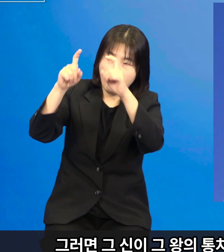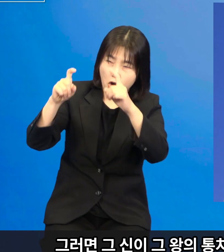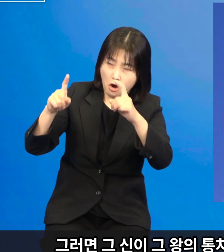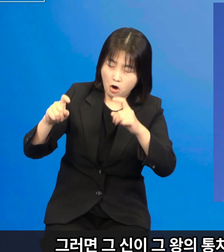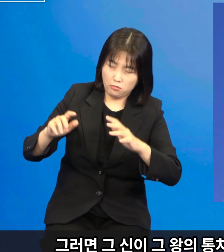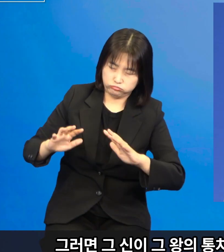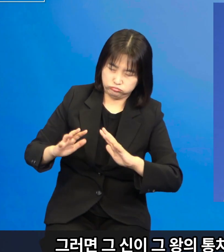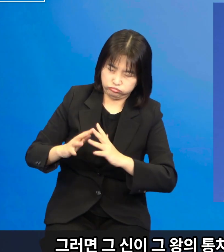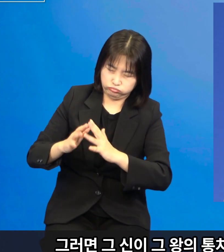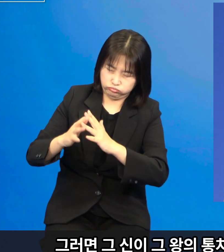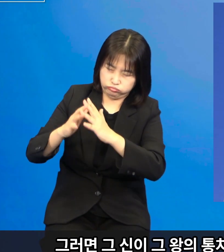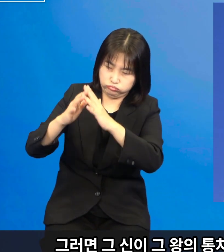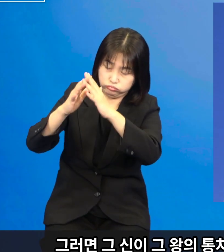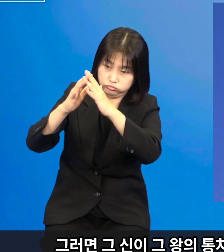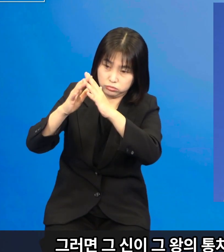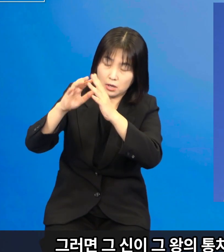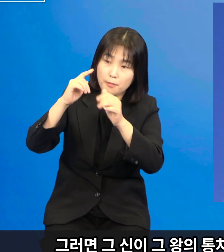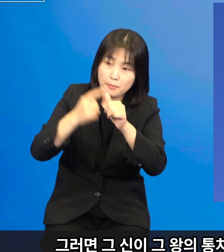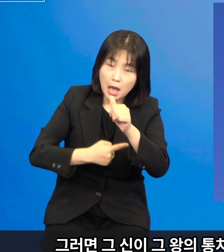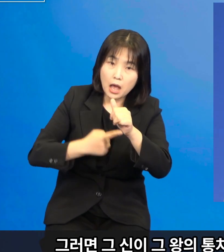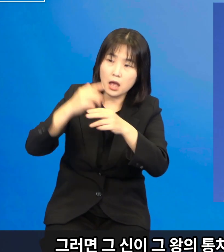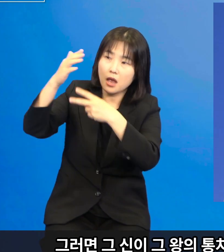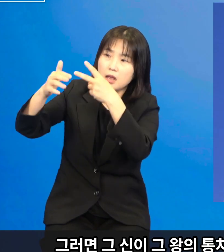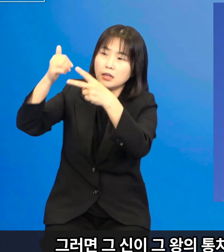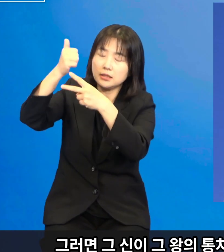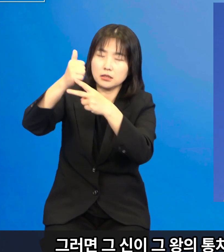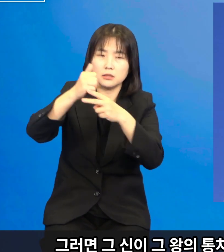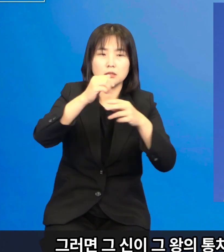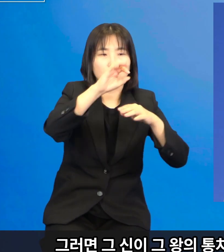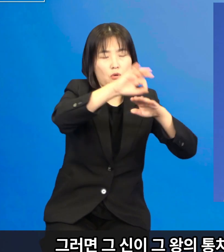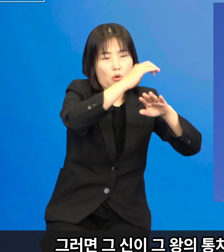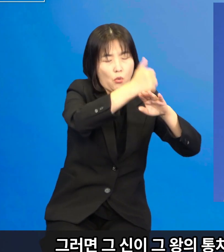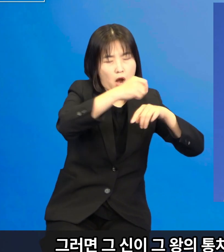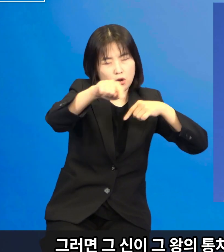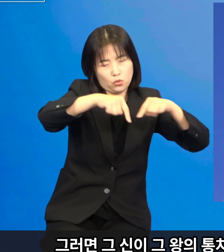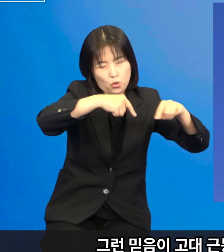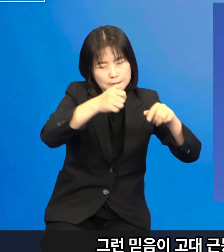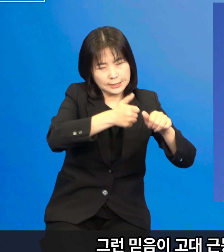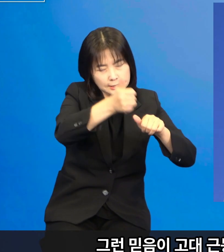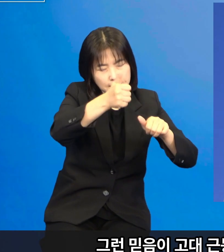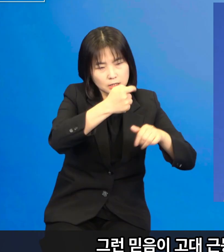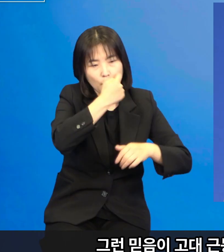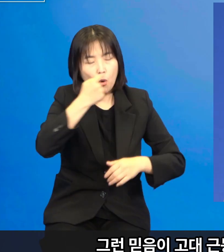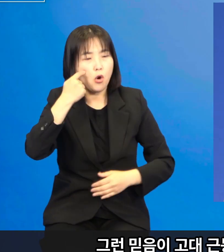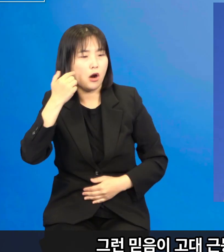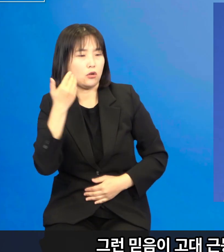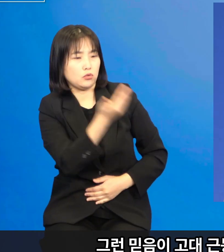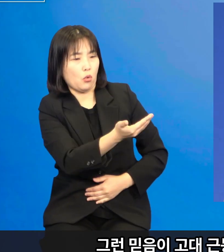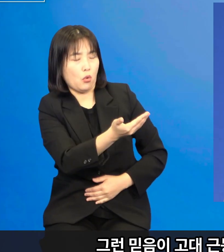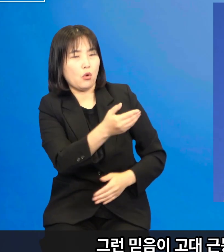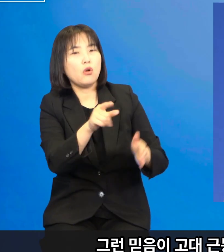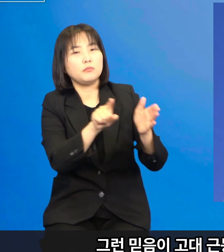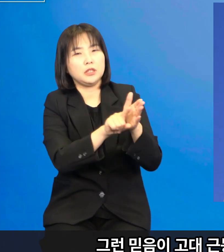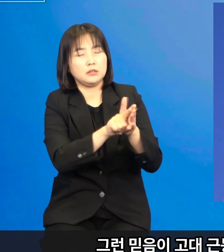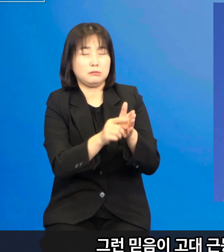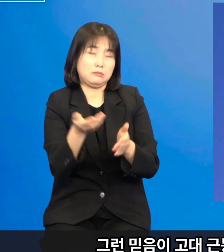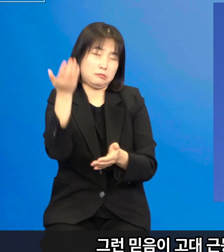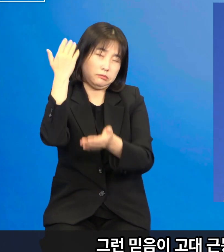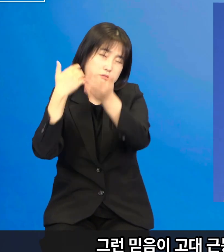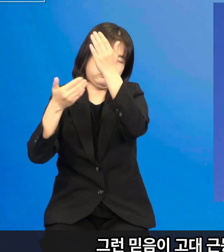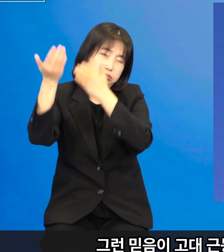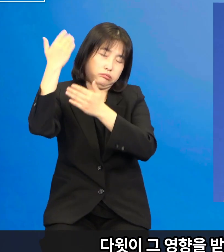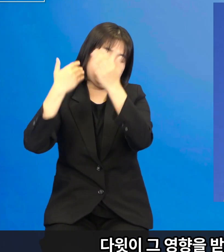짓습니다. 그러면 그 신이 그 왕의 통치와 승리를 보장해 준다라는 그런 믿음이 고대 근동 나라